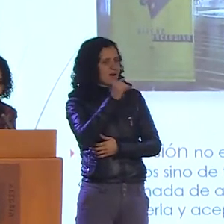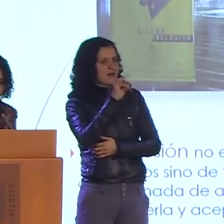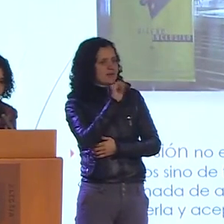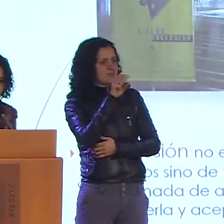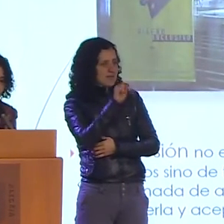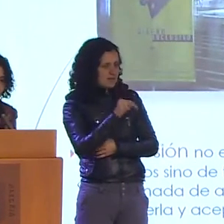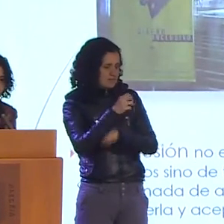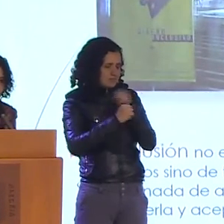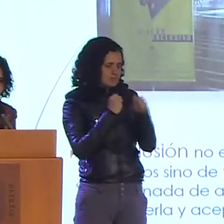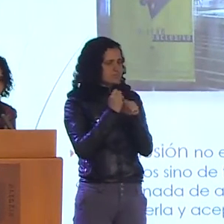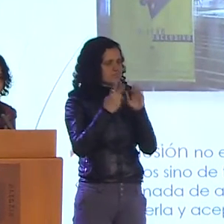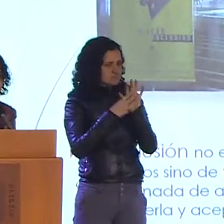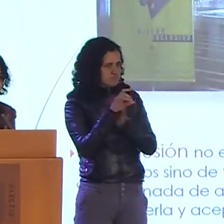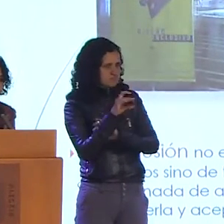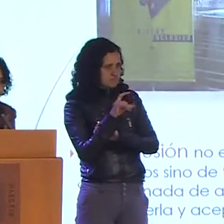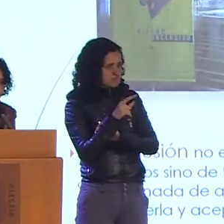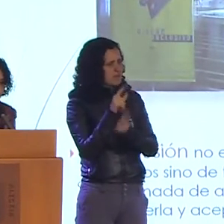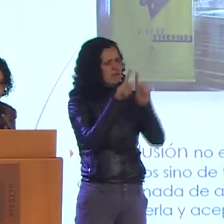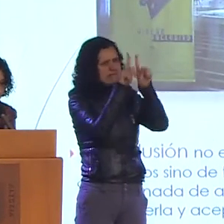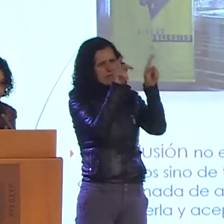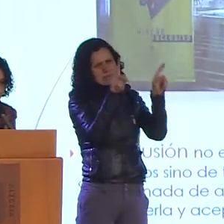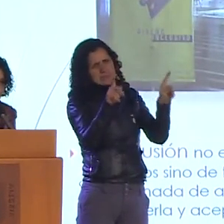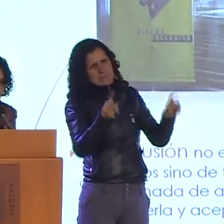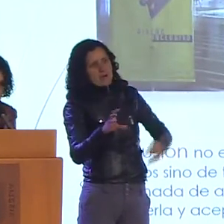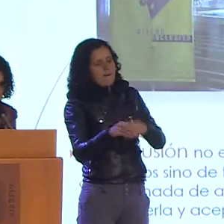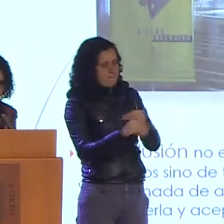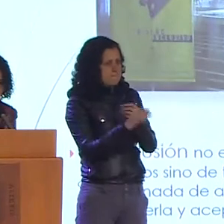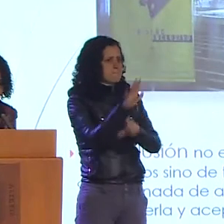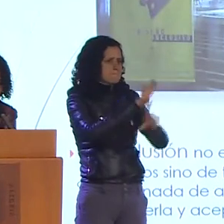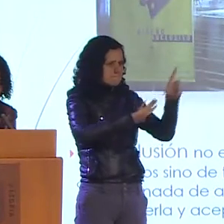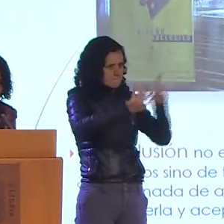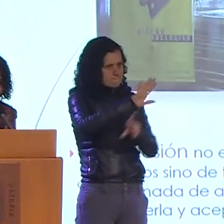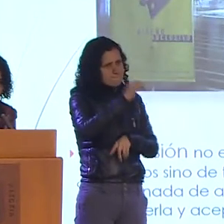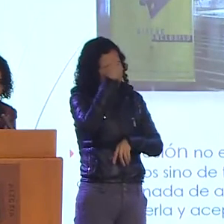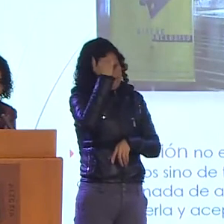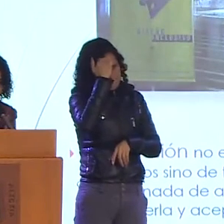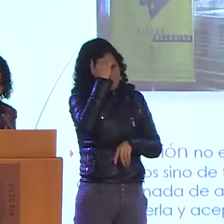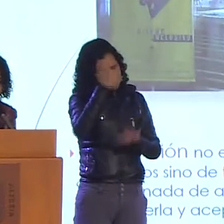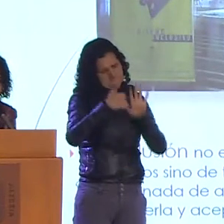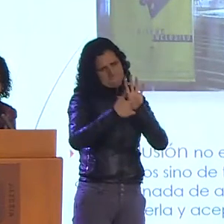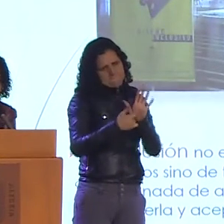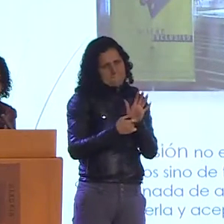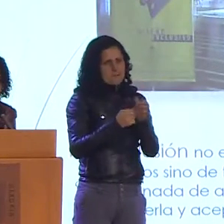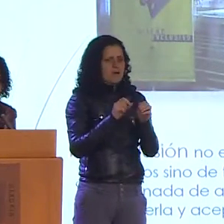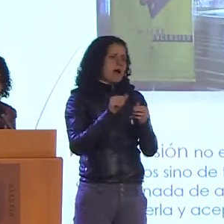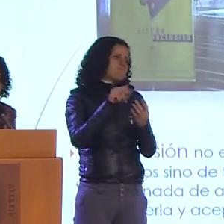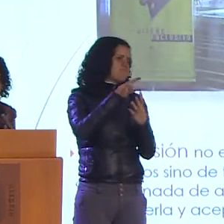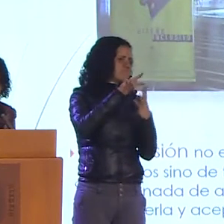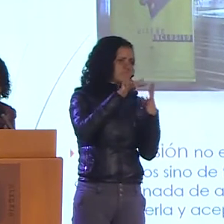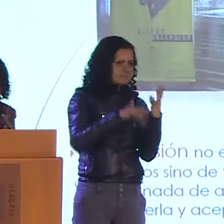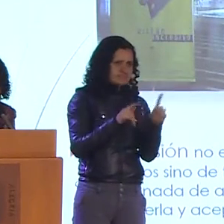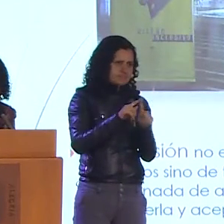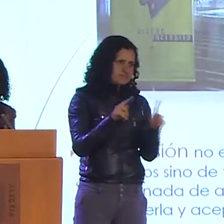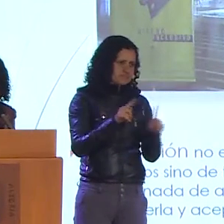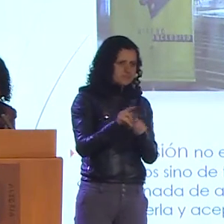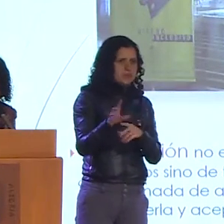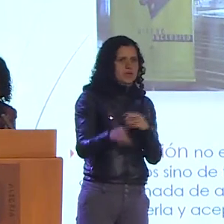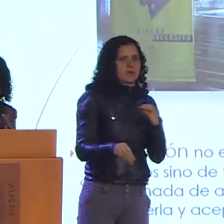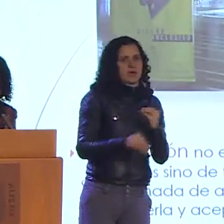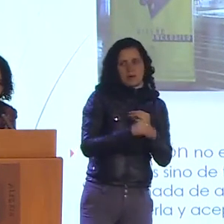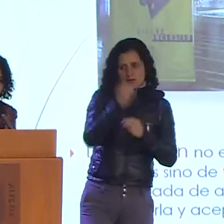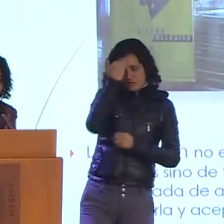a ver muchos de los temas que tratamos y están los videos de los profesores mostrando otras alternativas. Está la